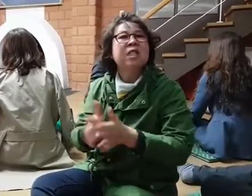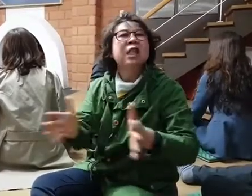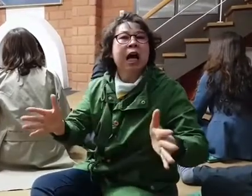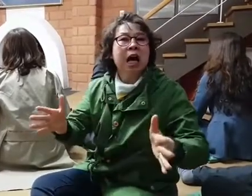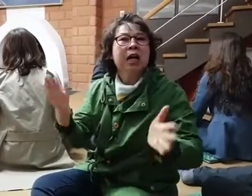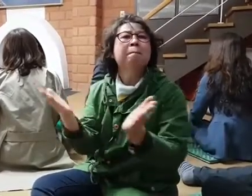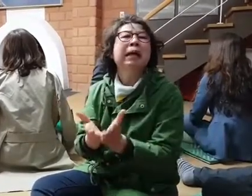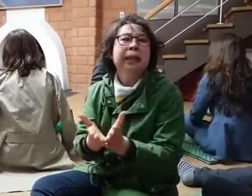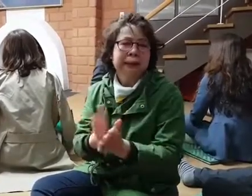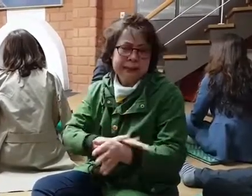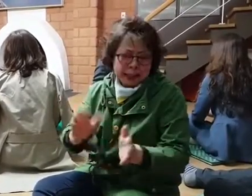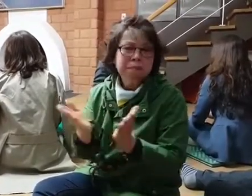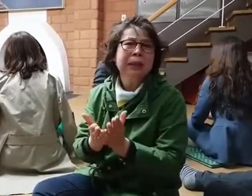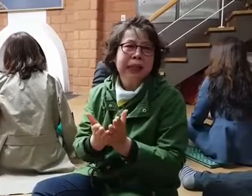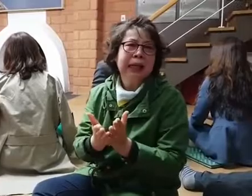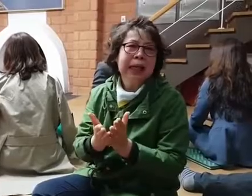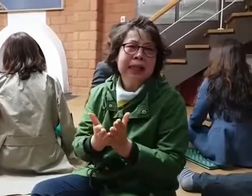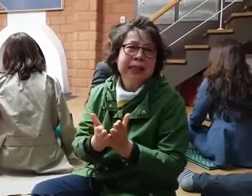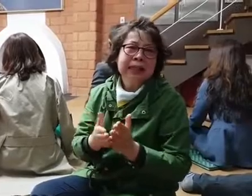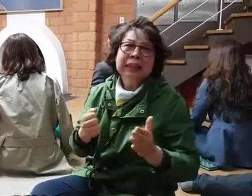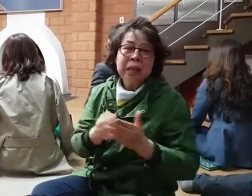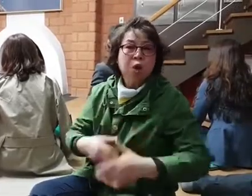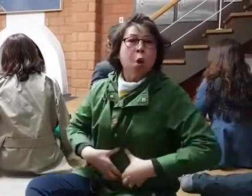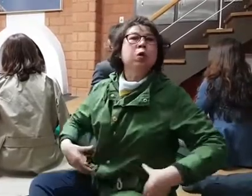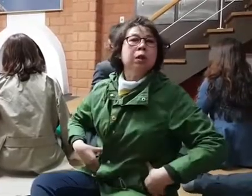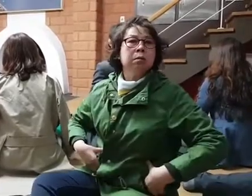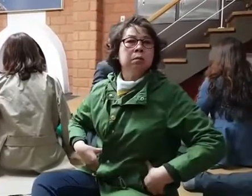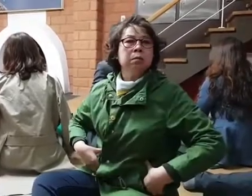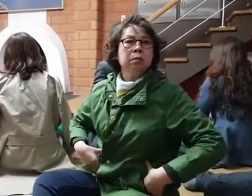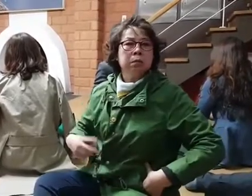이제 맞아떨어진 거죠. 지금. 그러니까 이 용기죠.